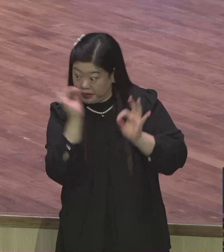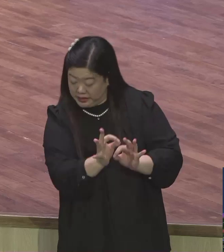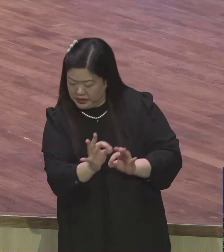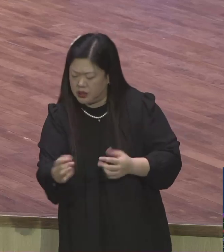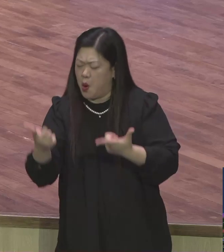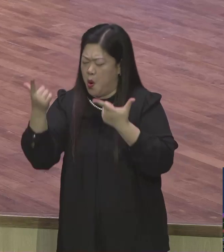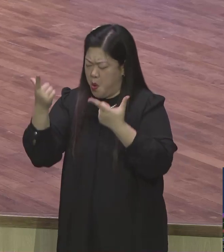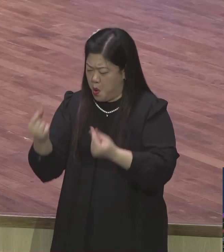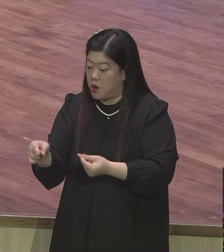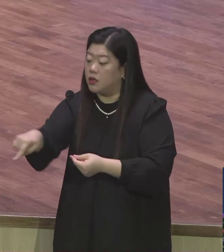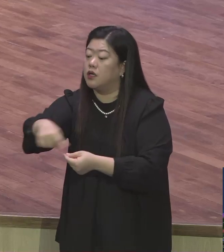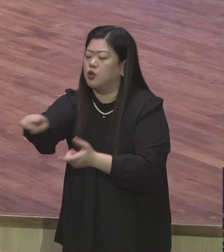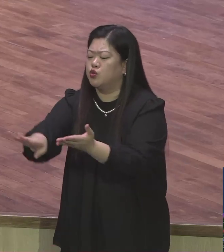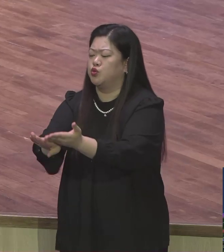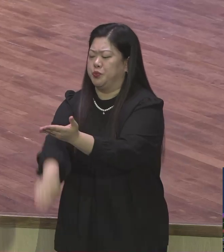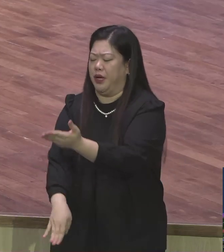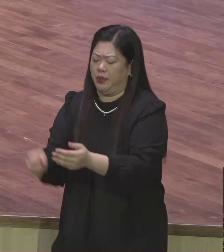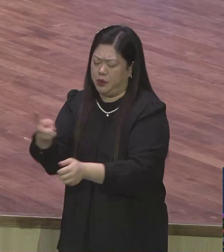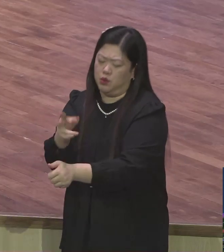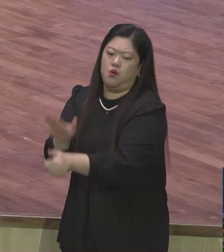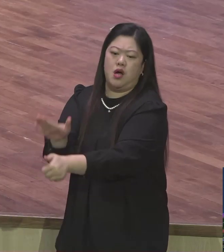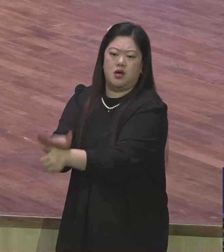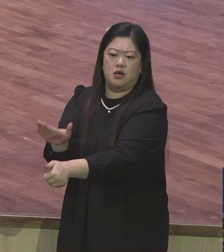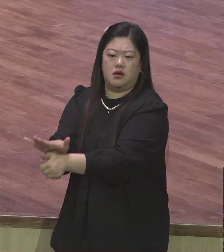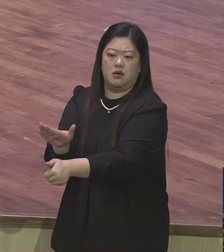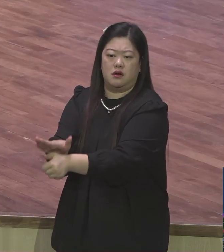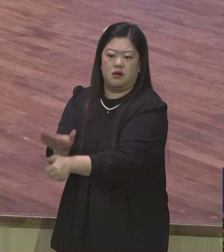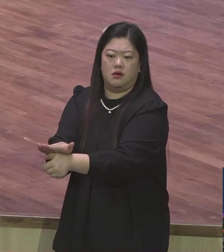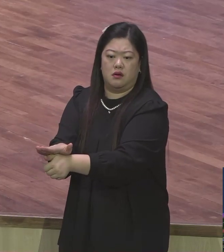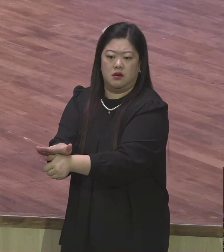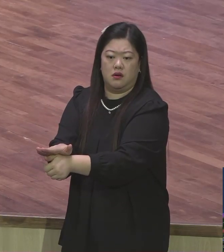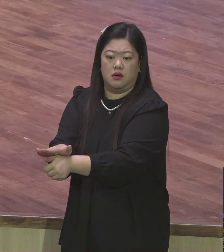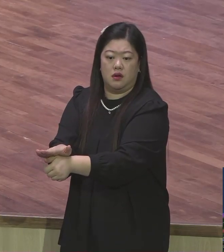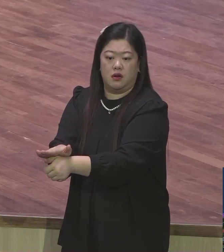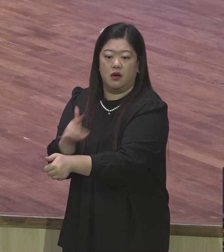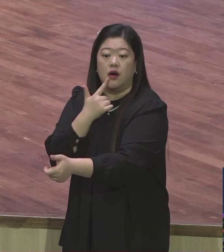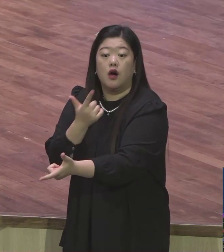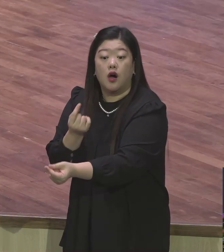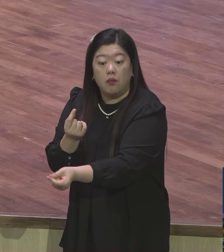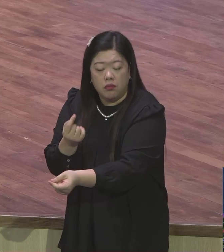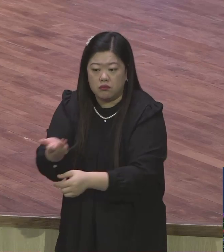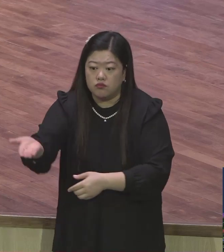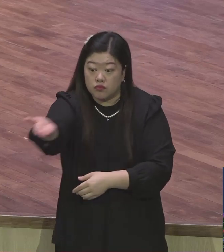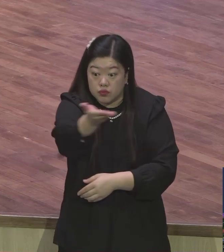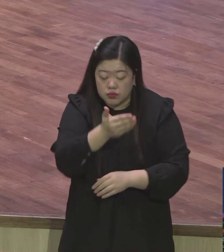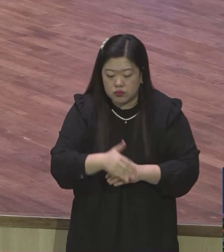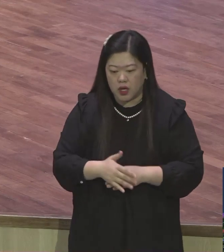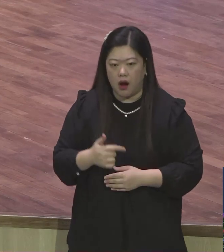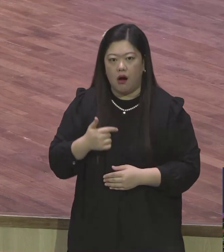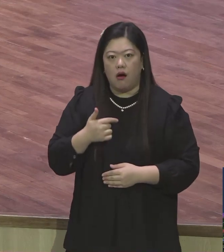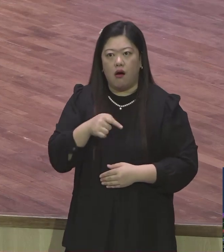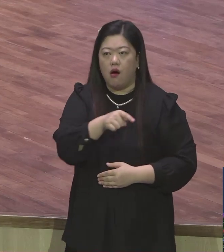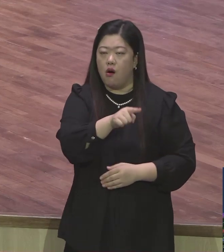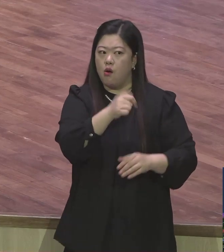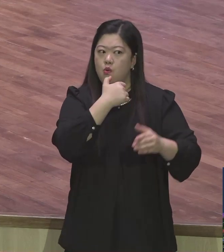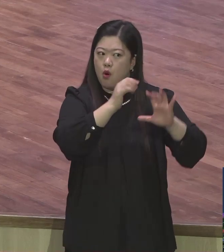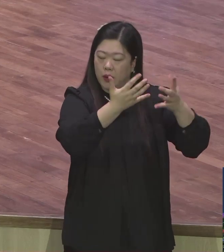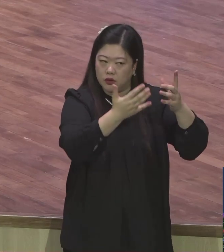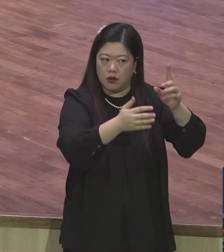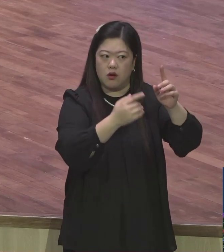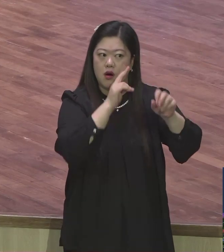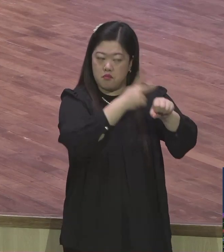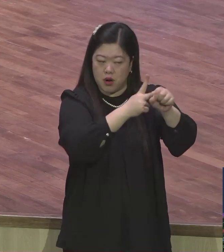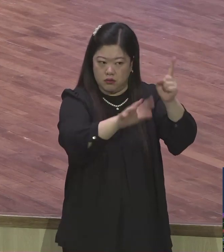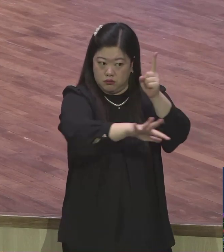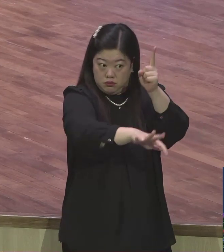우리가 어떻게 해요? 나도 하나님 이 로마 심장의 인물 되게 하여 주옵소서. 이게 정확한 성경적 기도예요. 나도